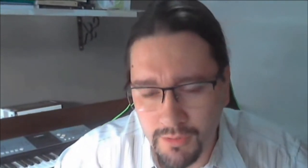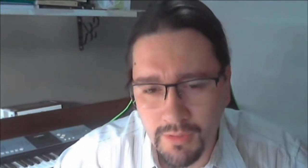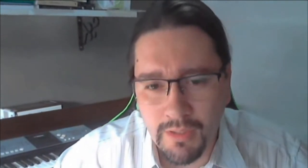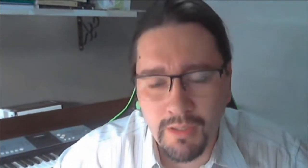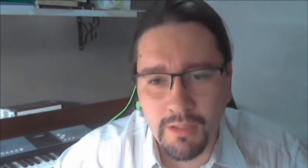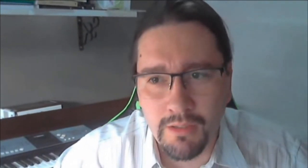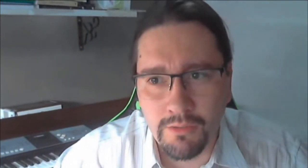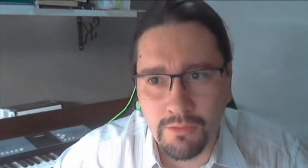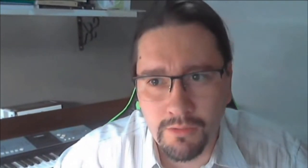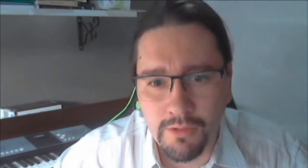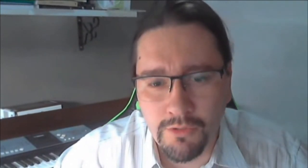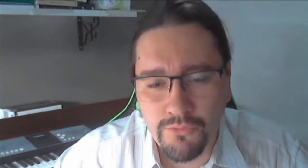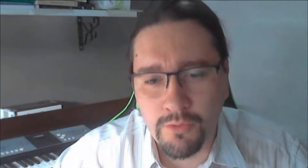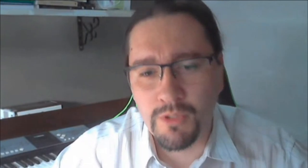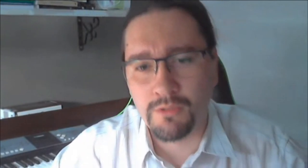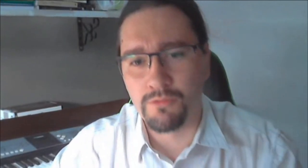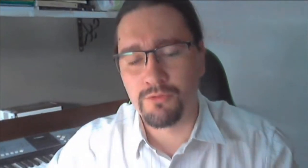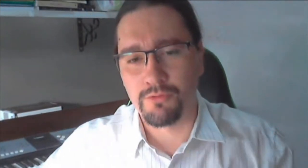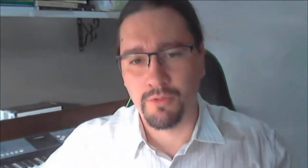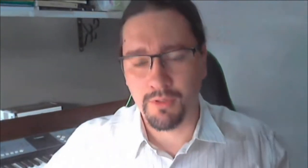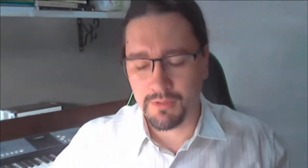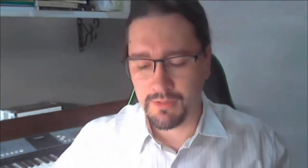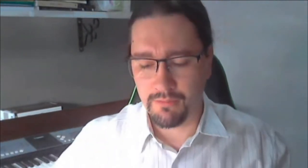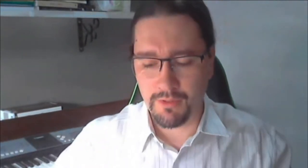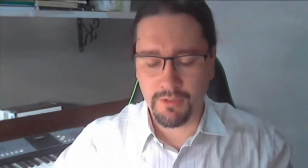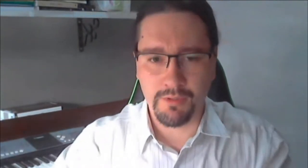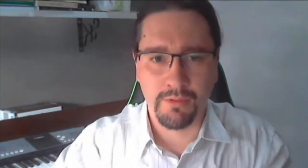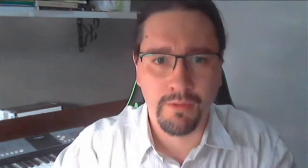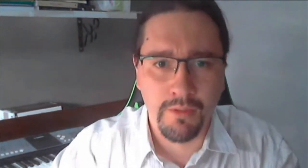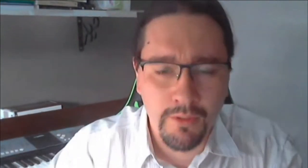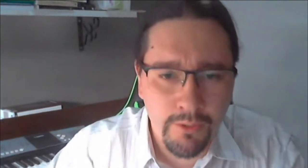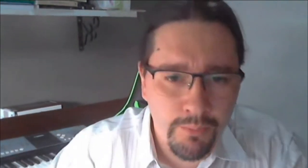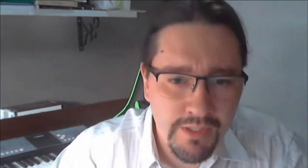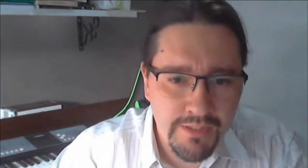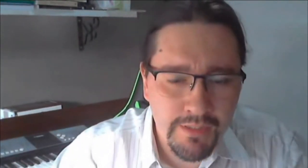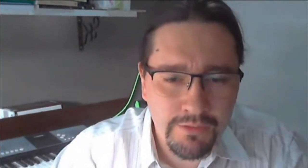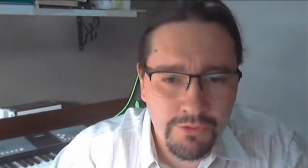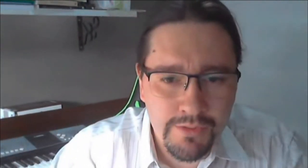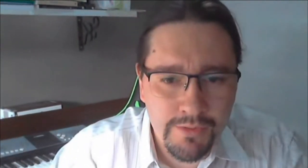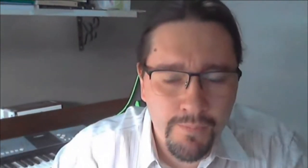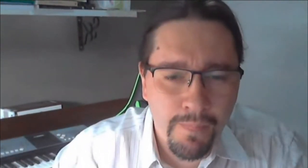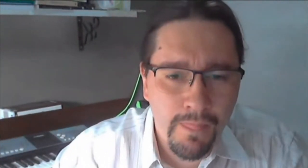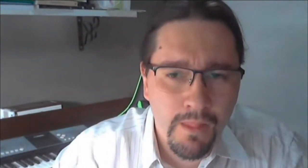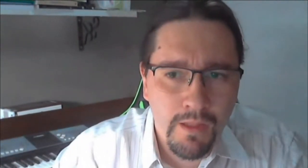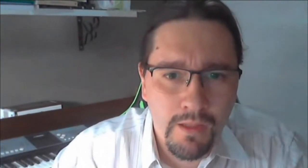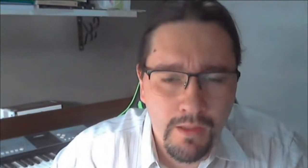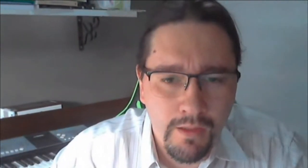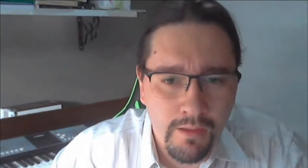especialmente aos formandos, né, que estão aqui presentes.